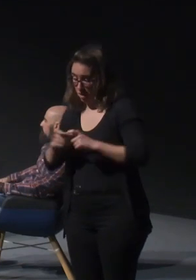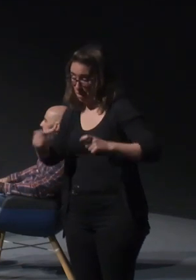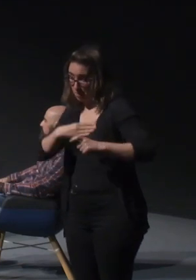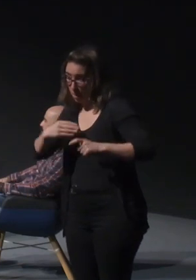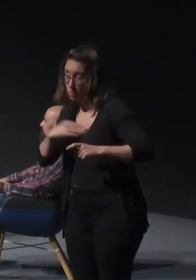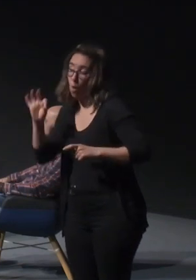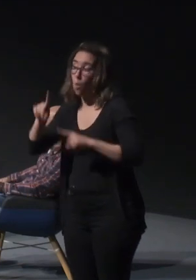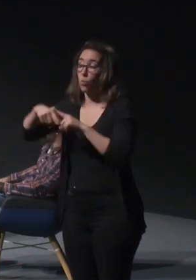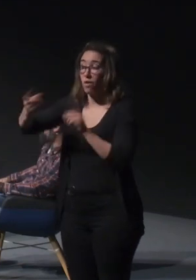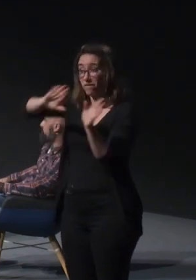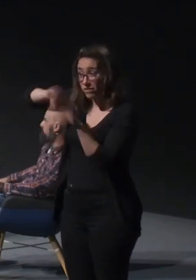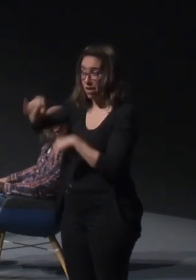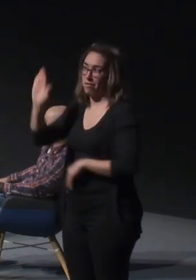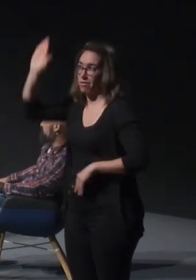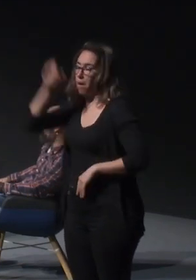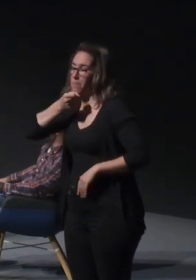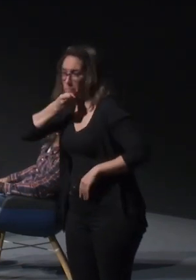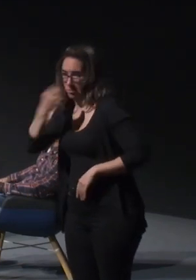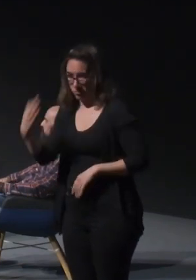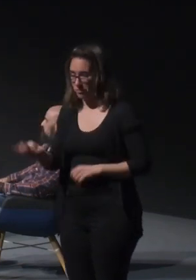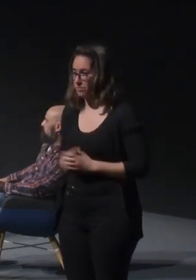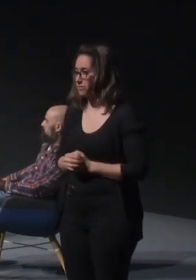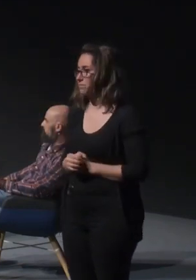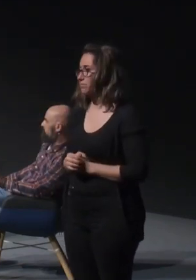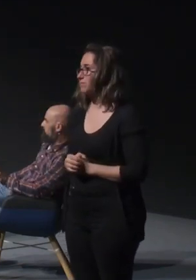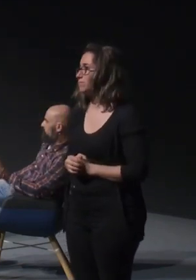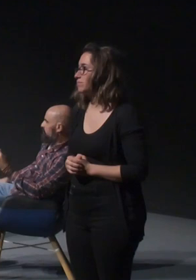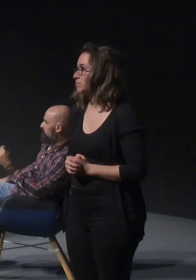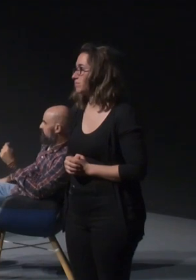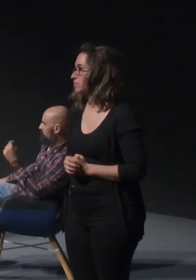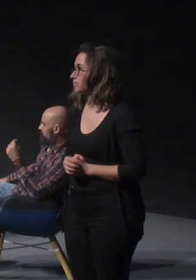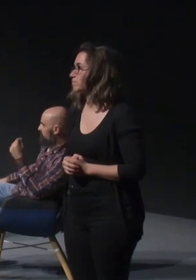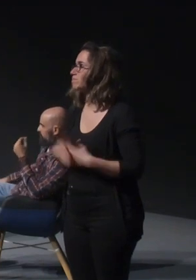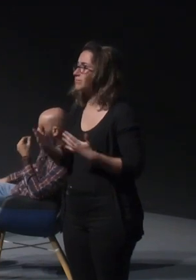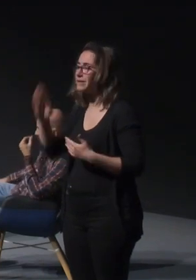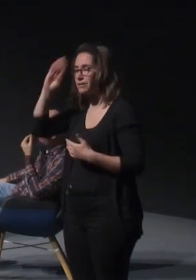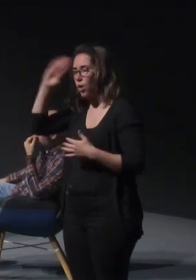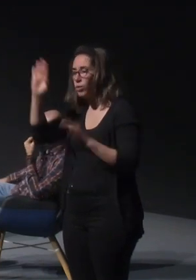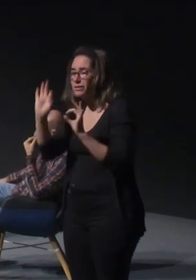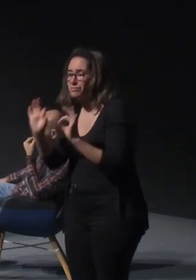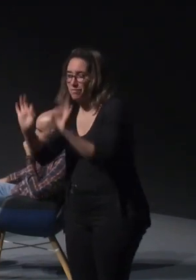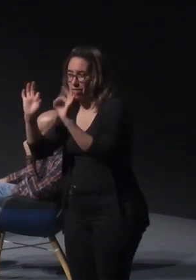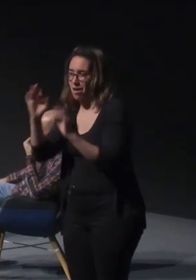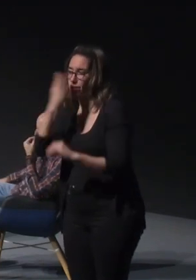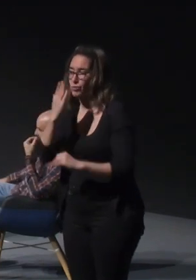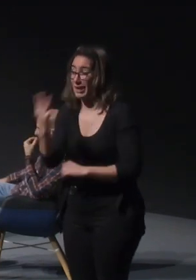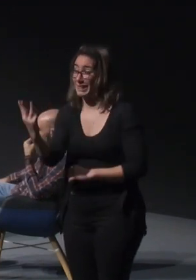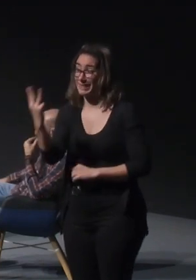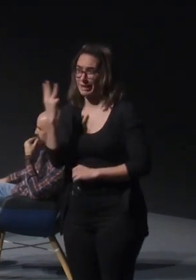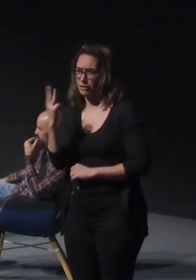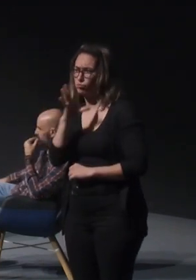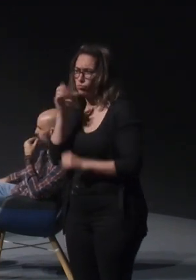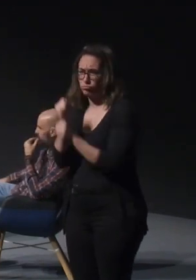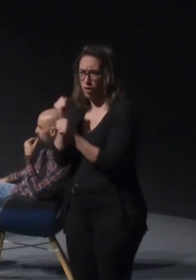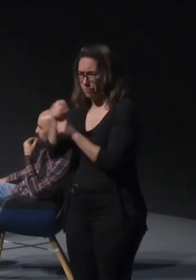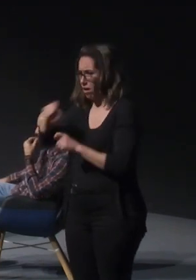mano y lo compartáis. Un saludo súper especial a las 3 escuelas que este año han ayudado a que esto se lleve a cabo, que han